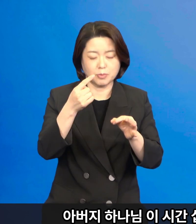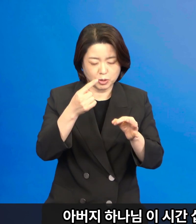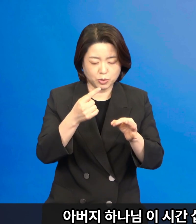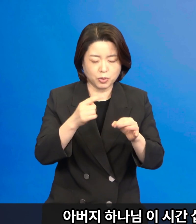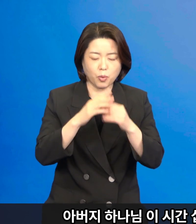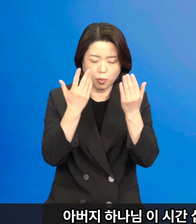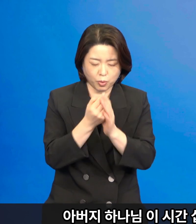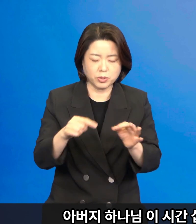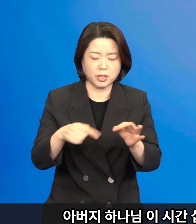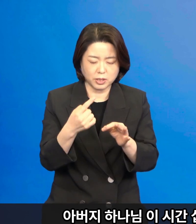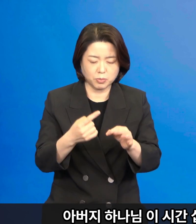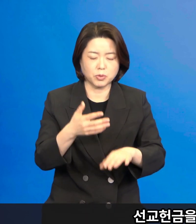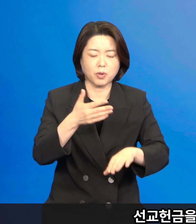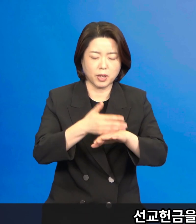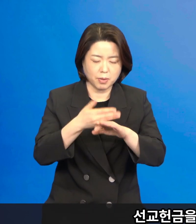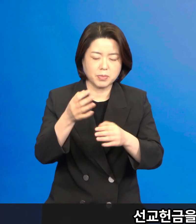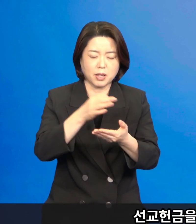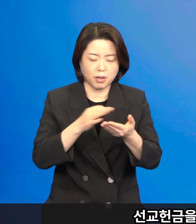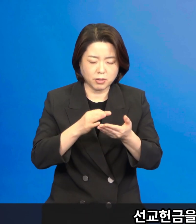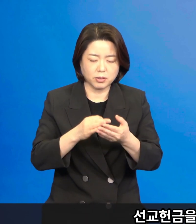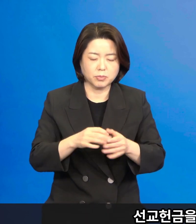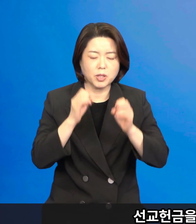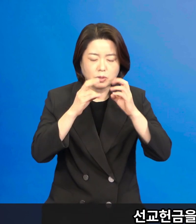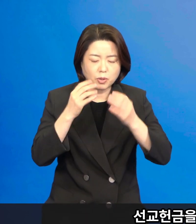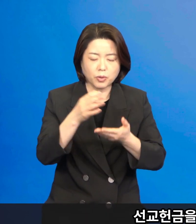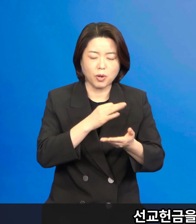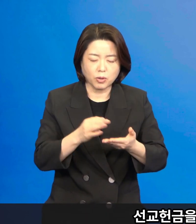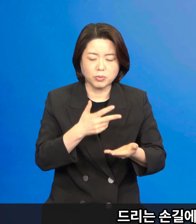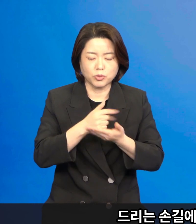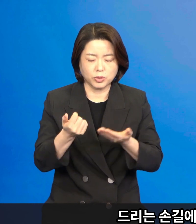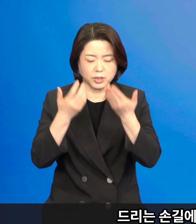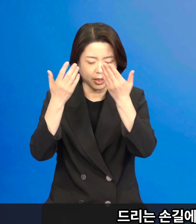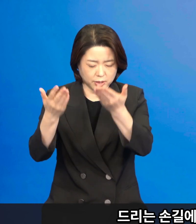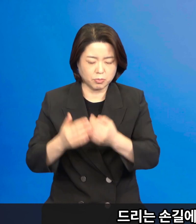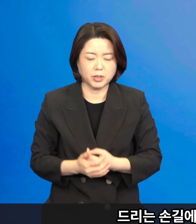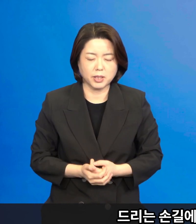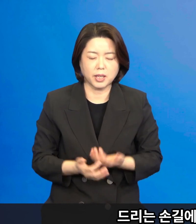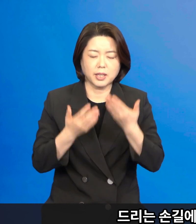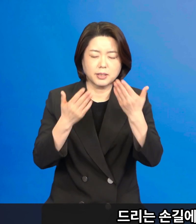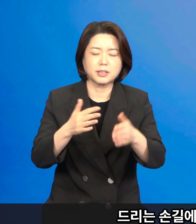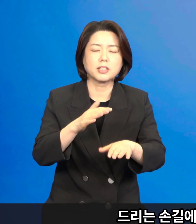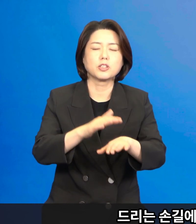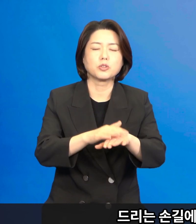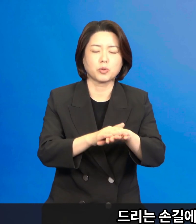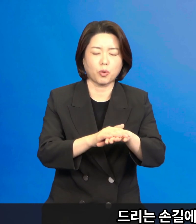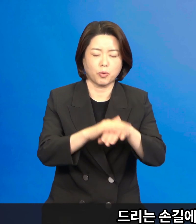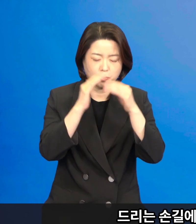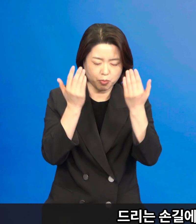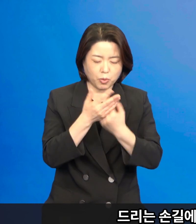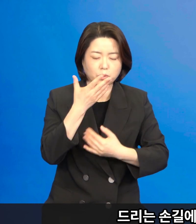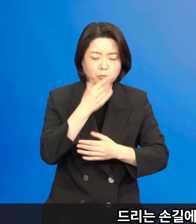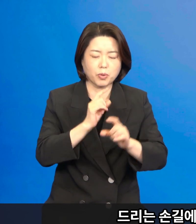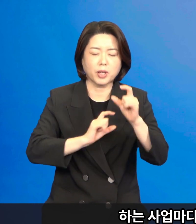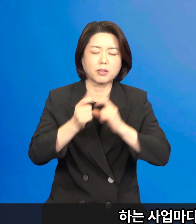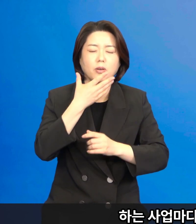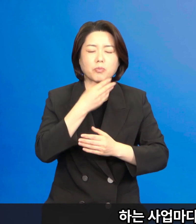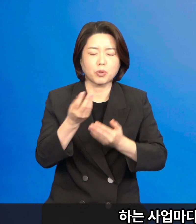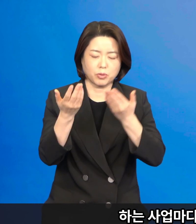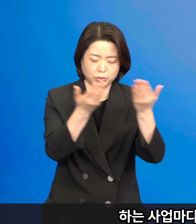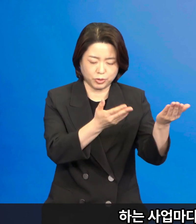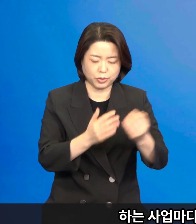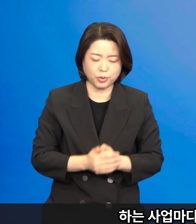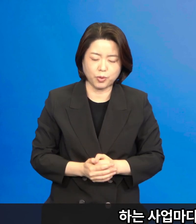온전한 11조와 감사헌금과 성경금으로 주님께 올려드립니다. 드리는 손길에 복의 복을 더하여 주시고